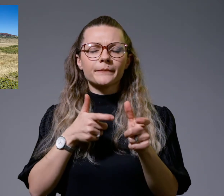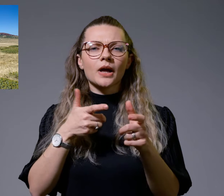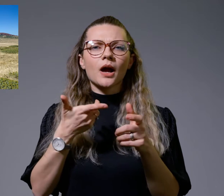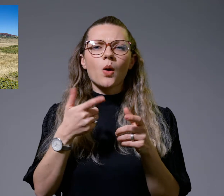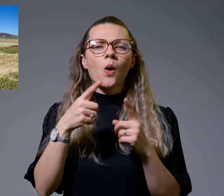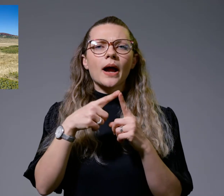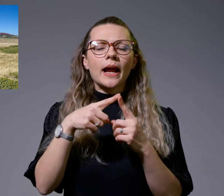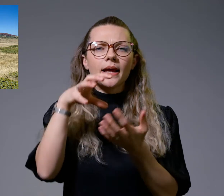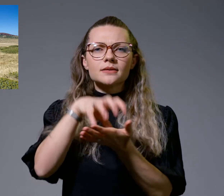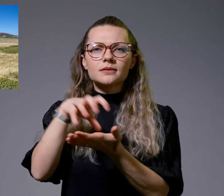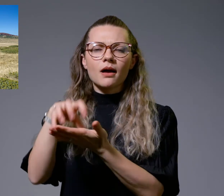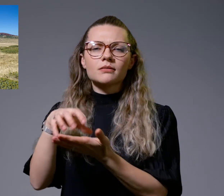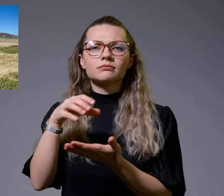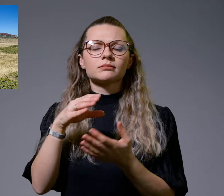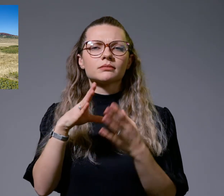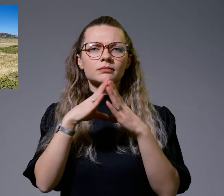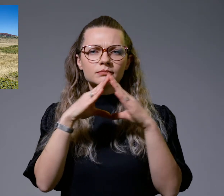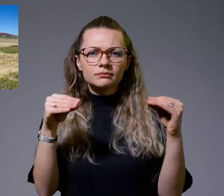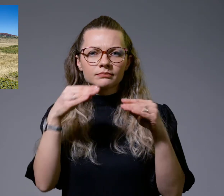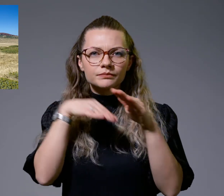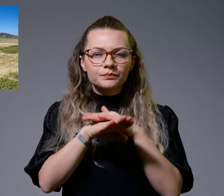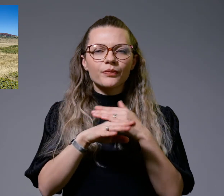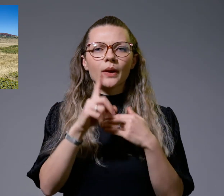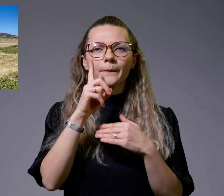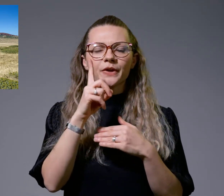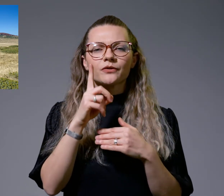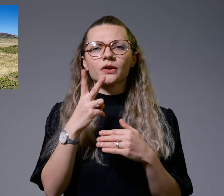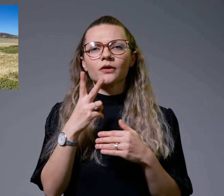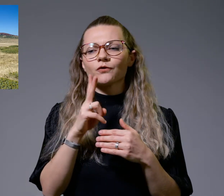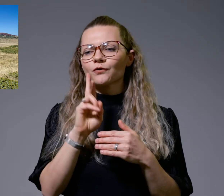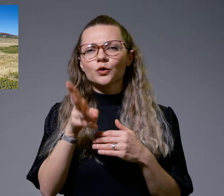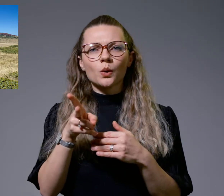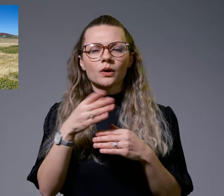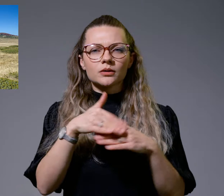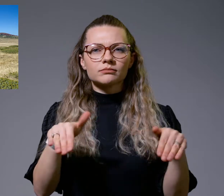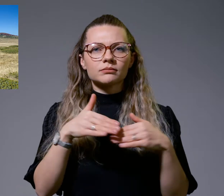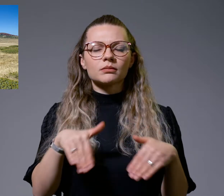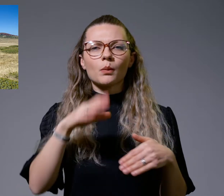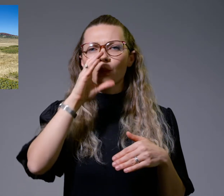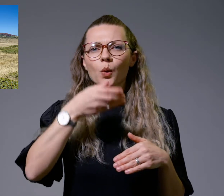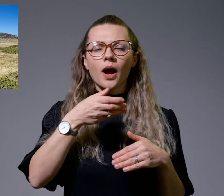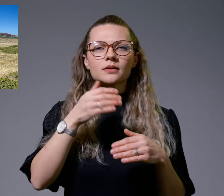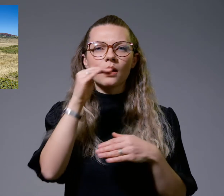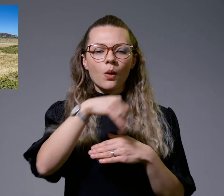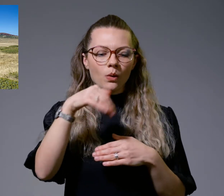и засолништата помеѓу првиот и вториот ред на бугарските ровови.